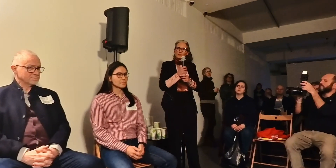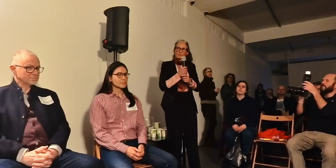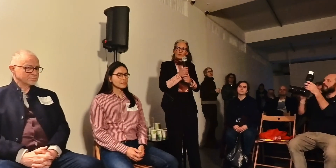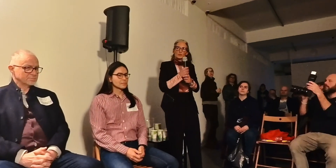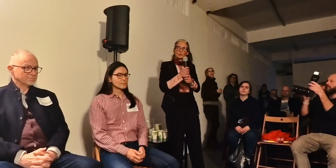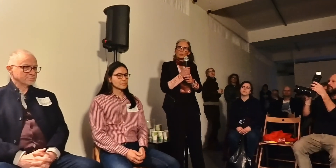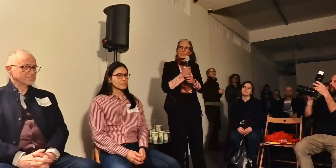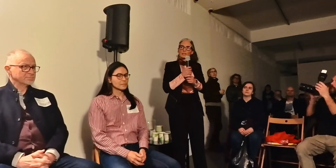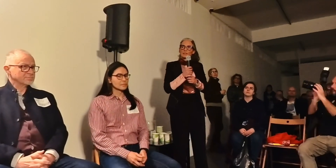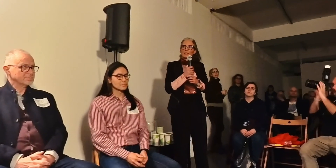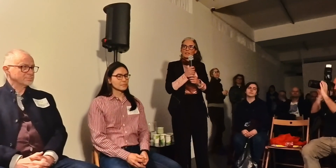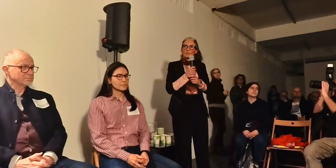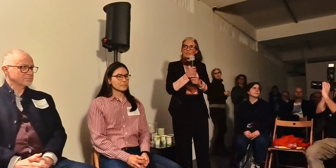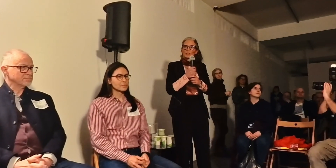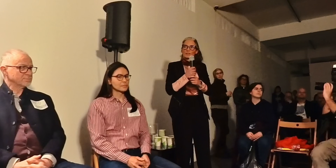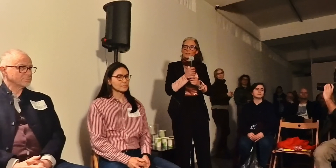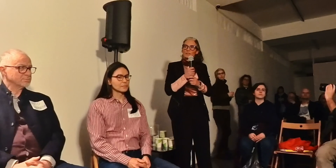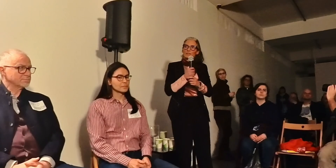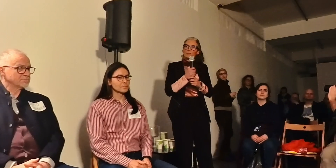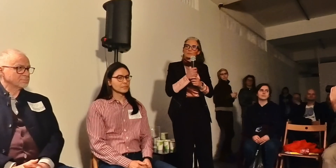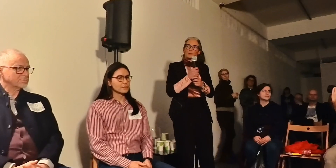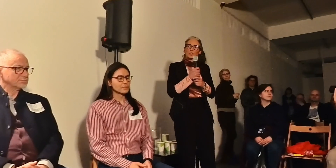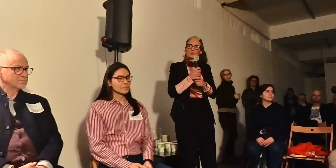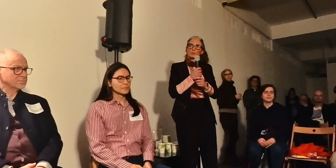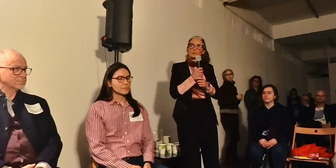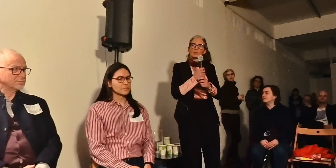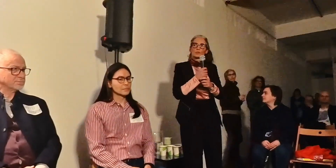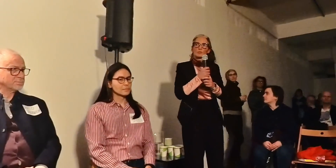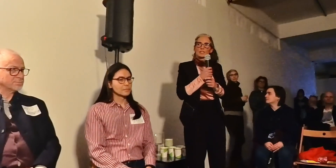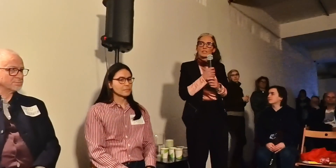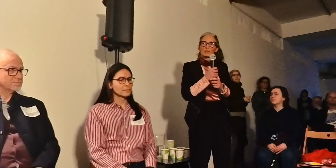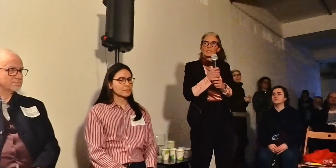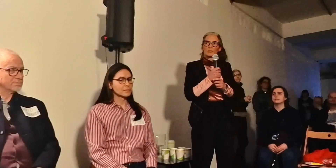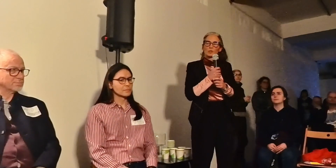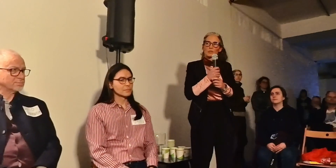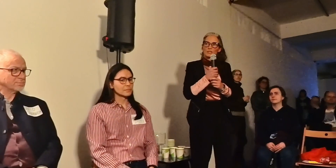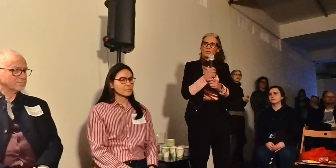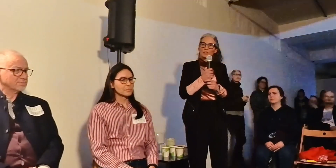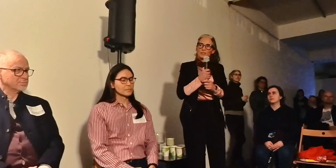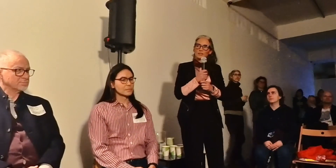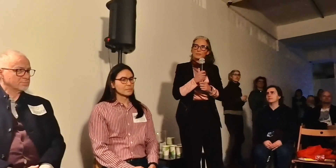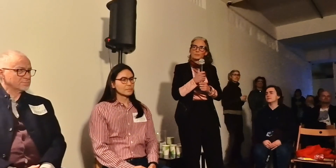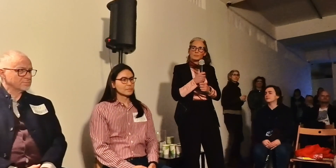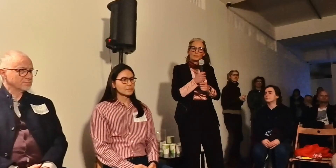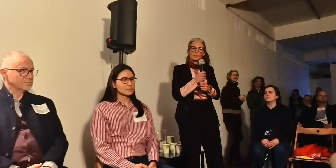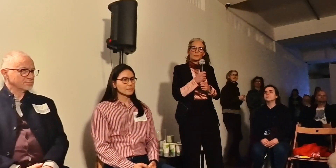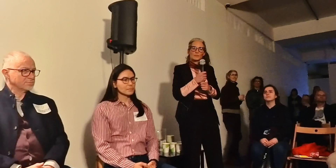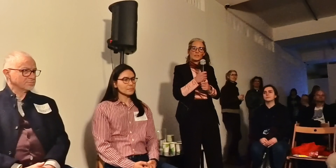participaci skupin, které běžně vlastně přístup k umění nemají nebo ho mají